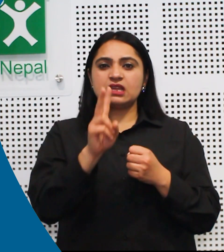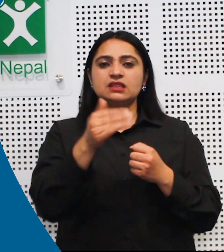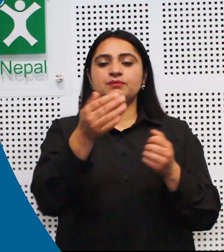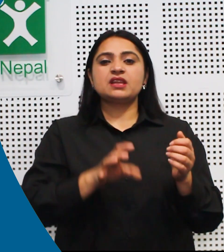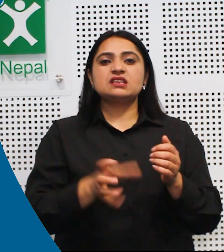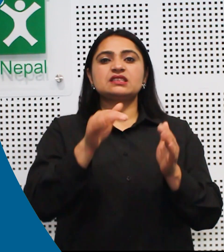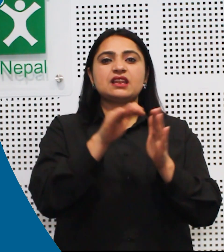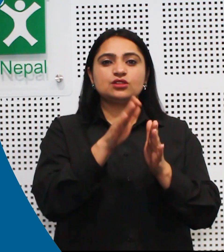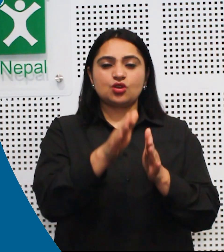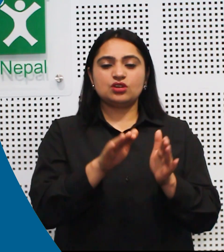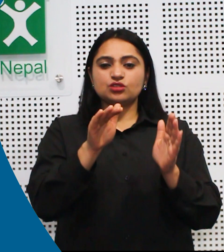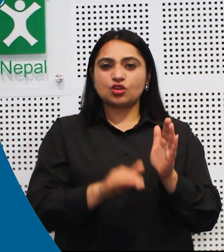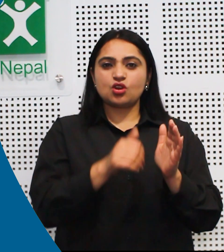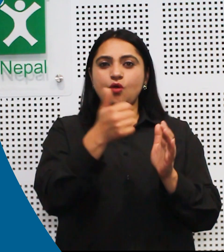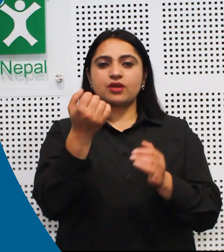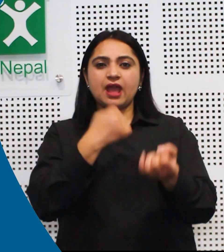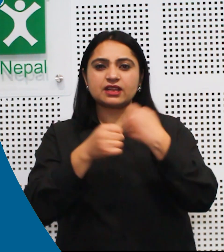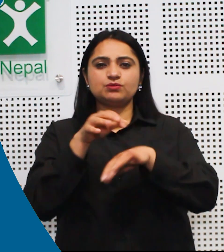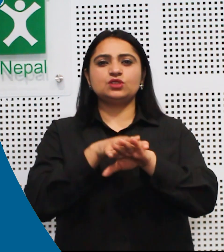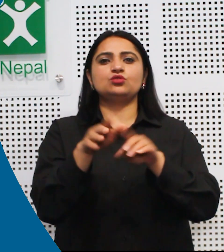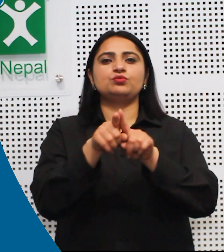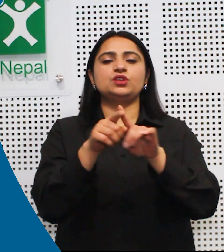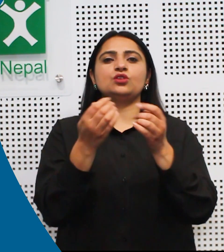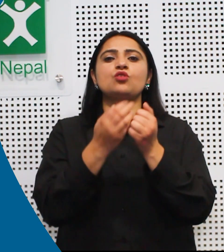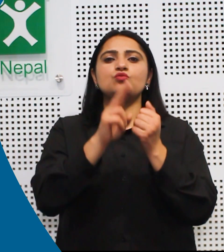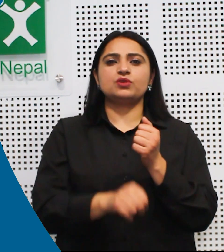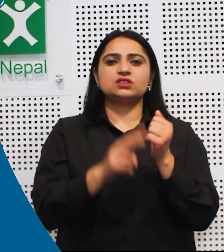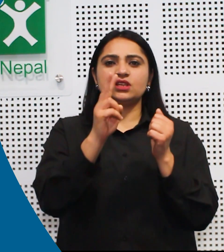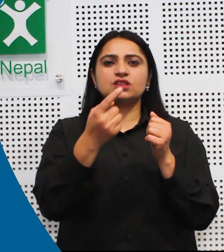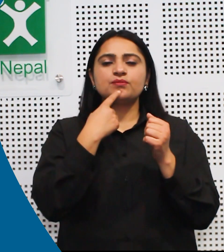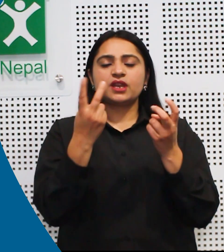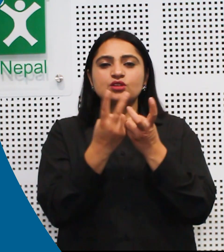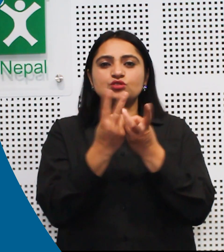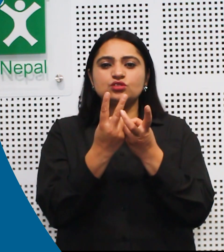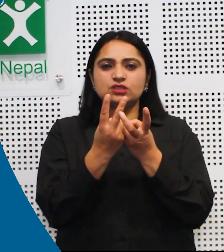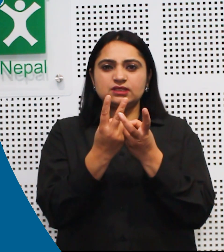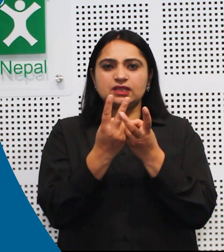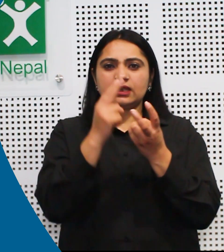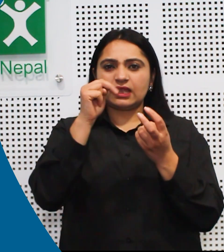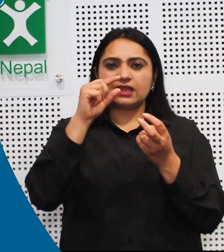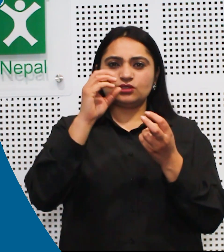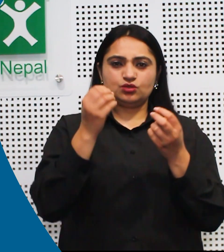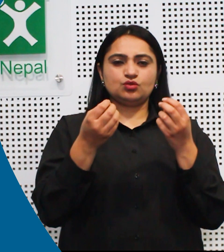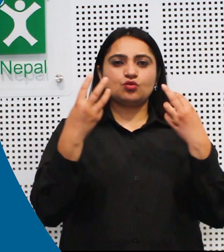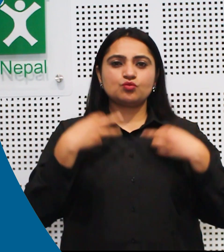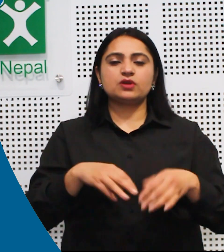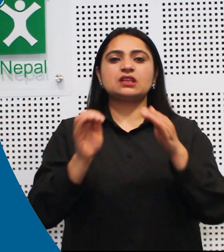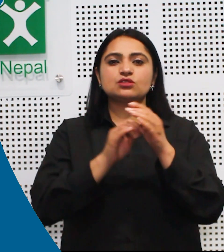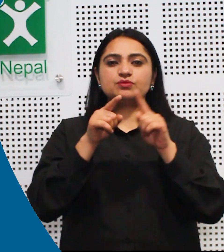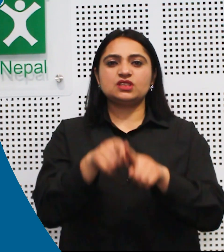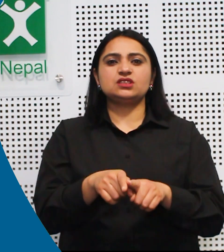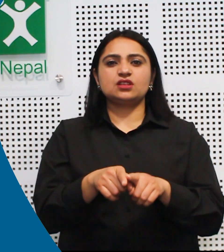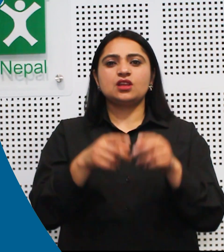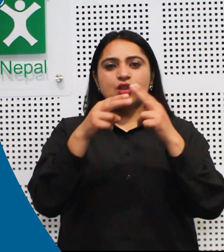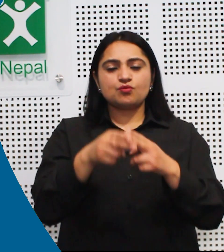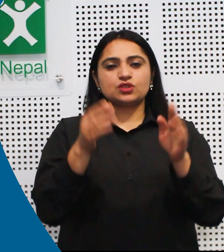स्थानीय तहले नै तल अन्य क्रियाकलापहरू पनि गर्नुपर्ने हुन्छ। त्यो भनेको जस्तै अब तल गैर सरकारी संस्था उपभोक्ता समितिसँग होइन बजेटको पूर्व